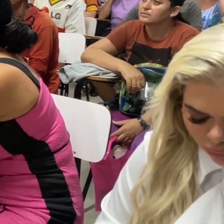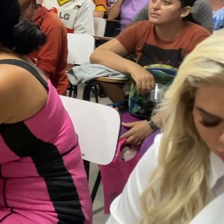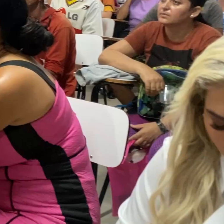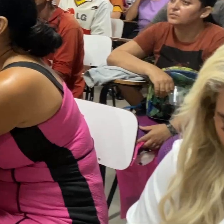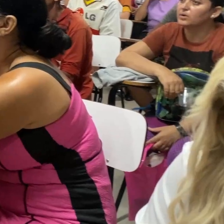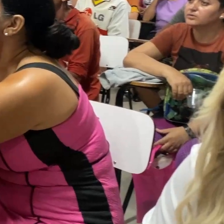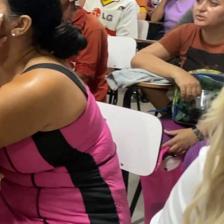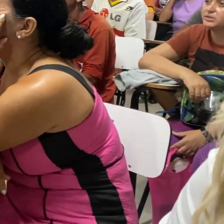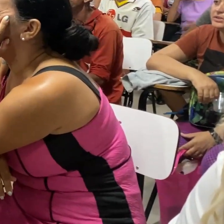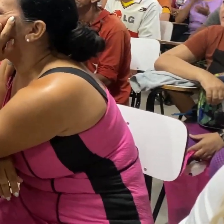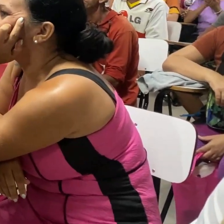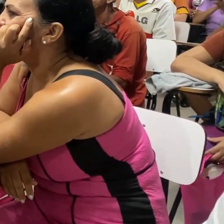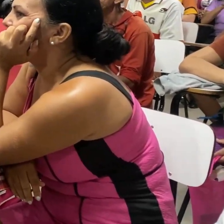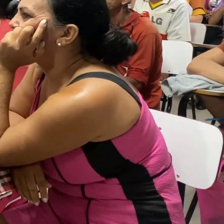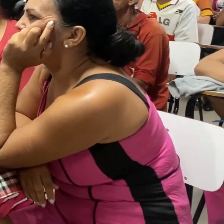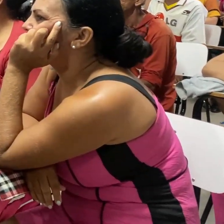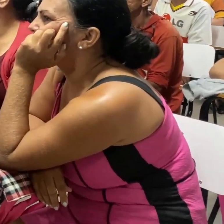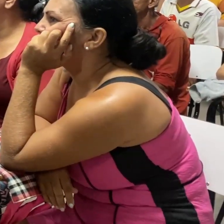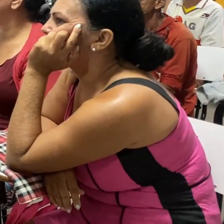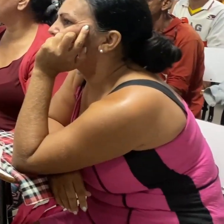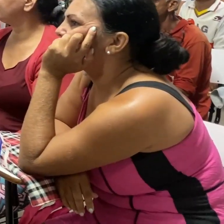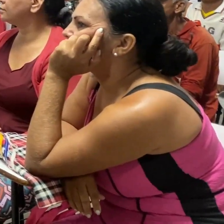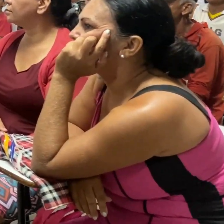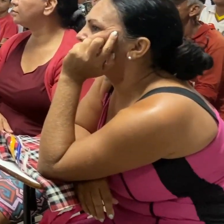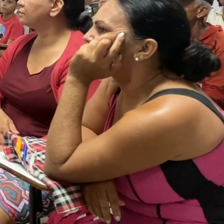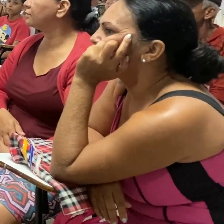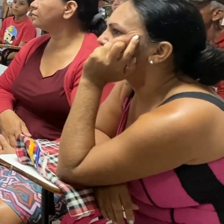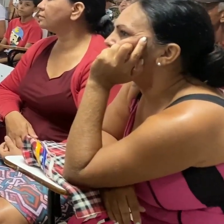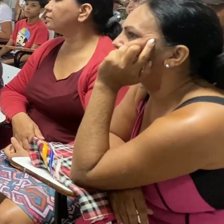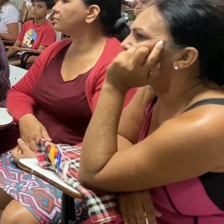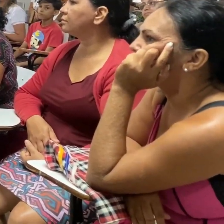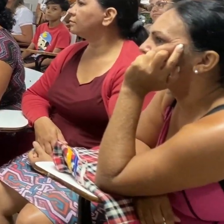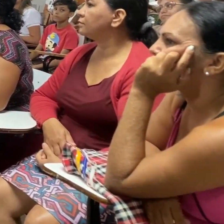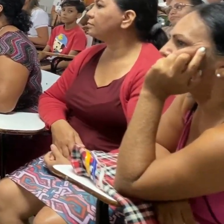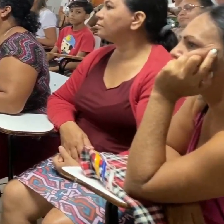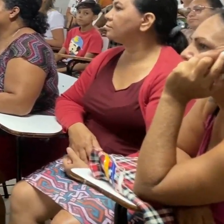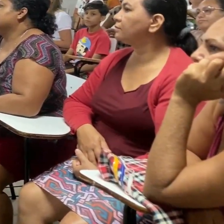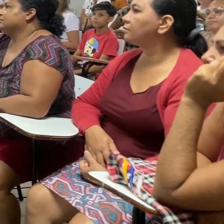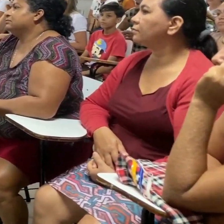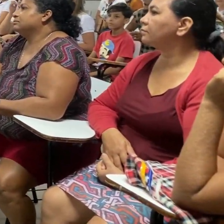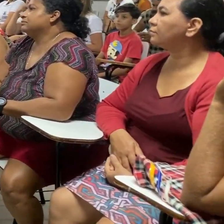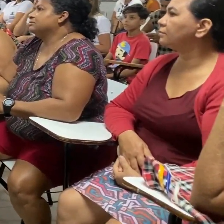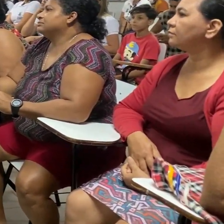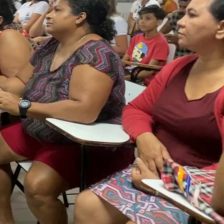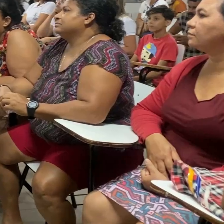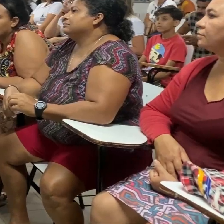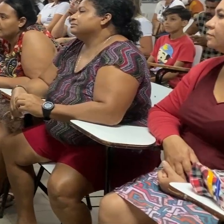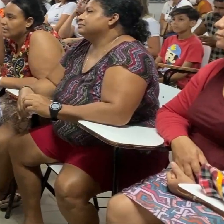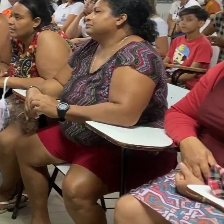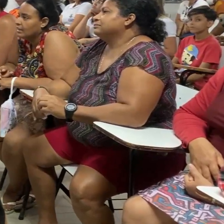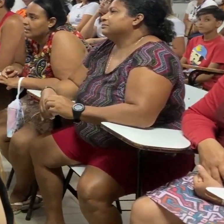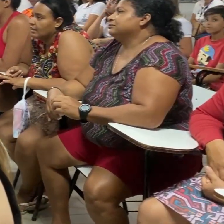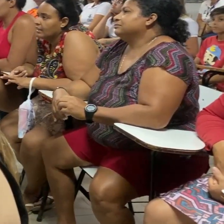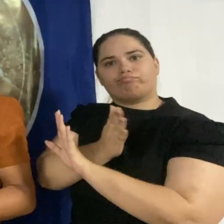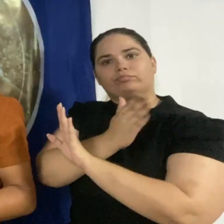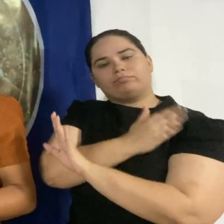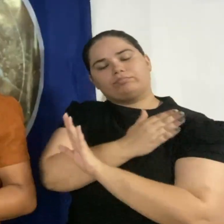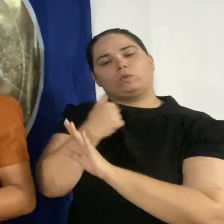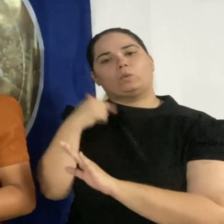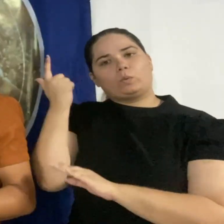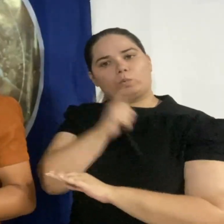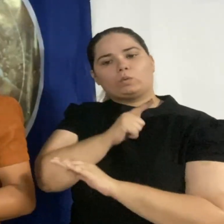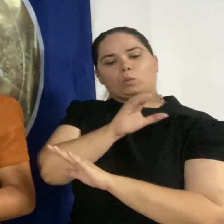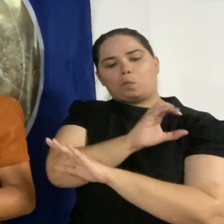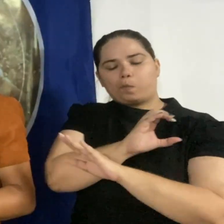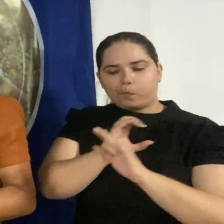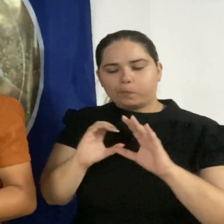um projeto financiado com recursos próprios, né, mas que a gente, com planejamento, né, a gente conseguiu realocar